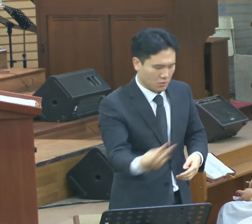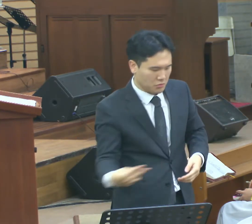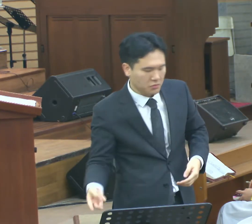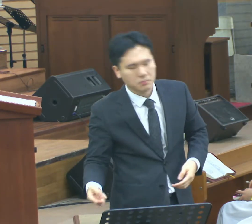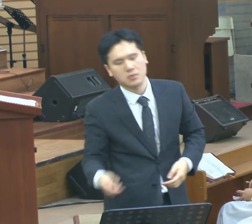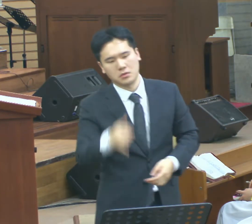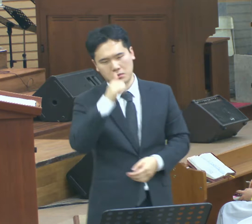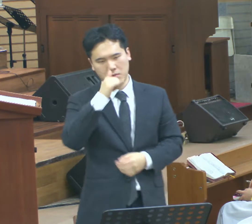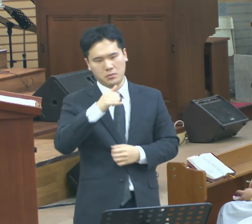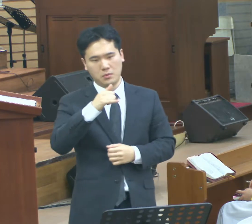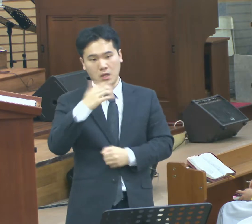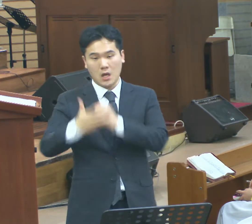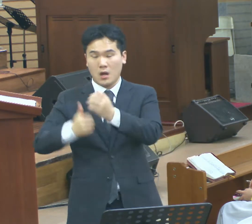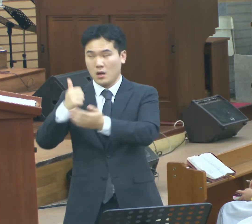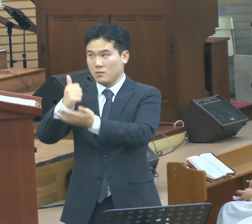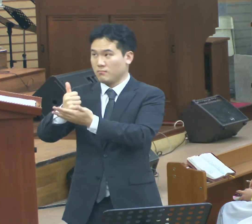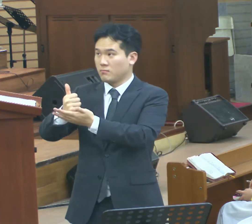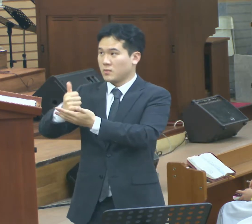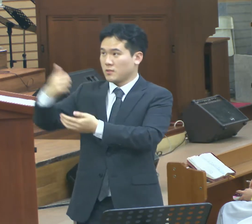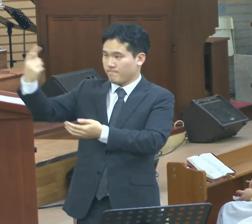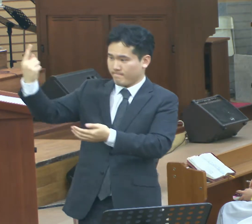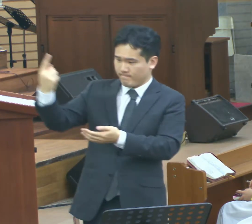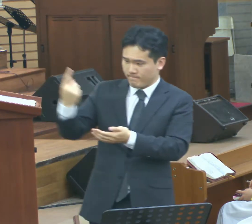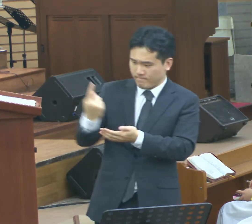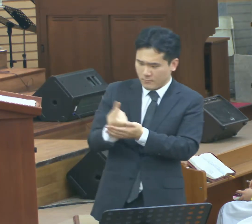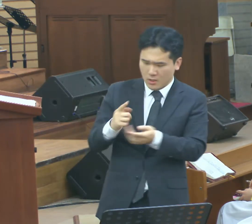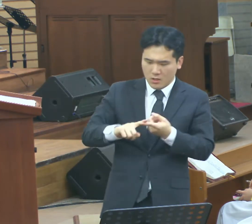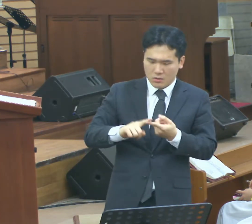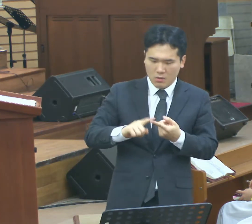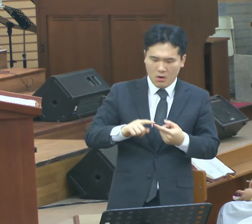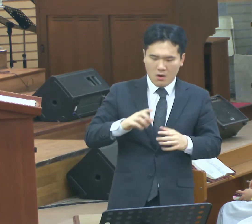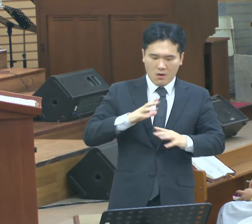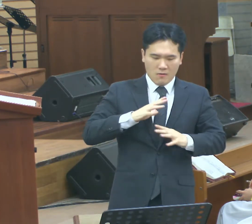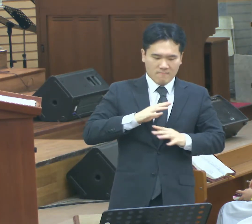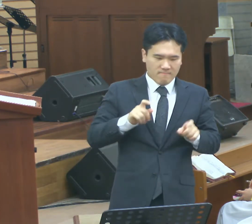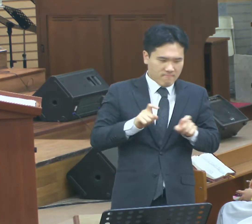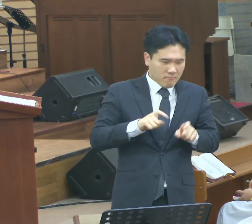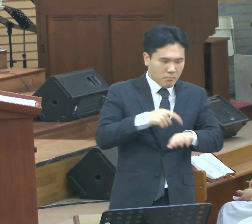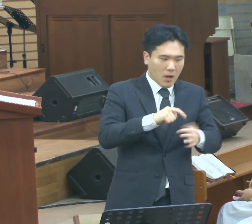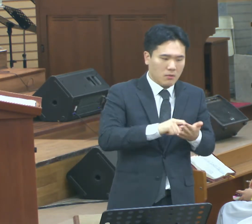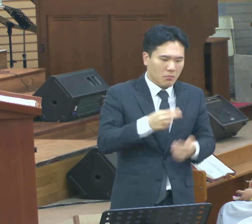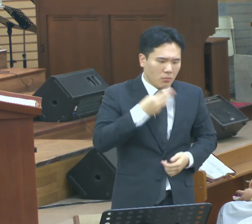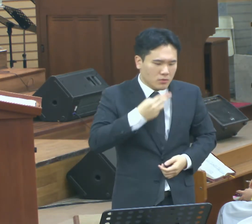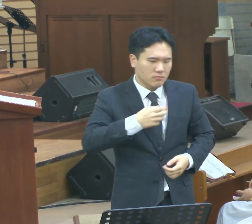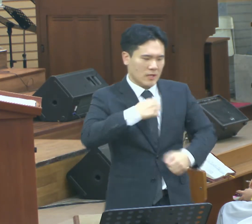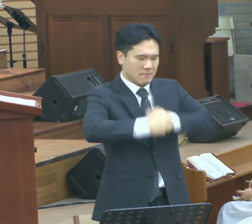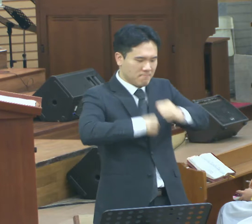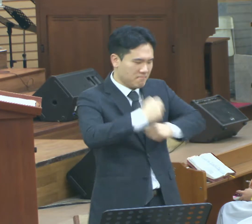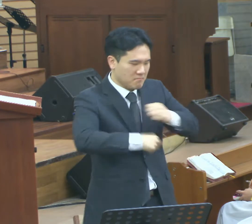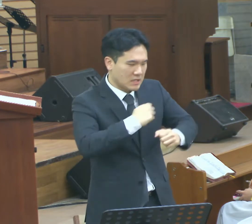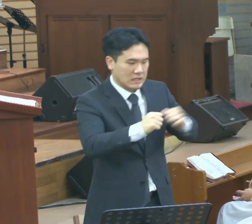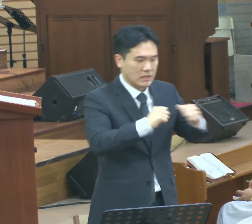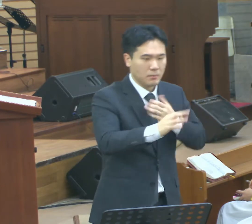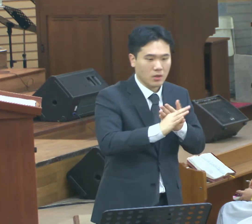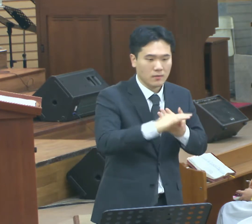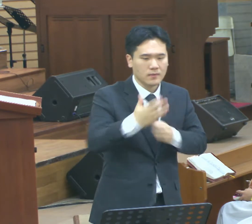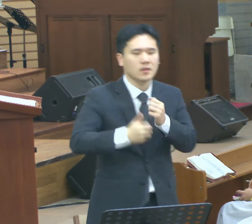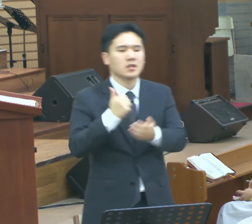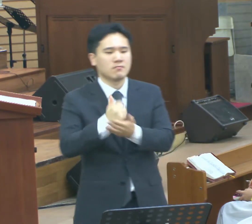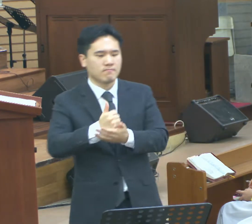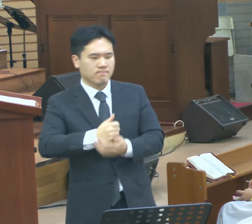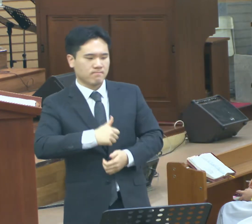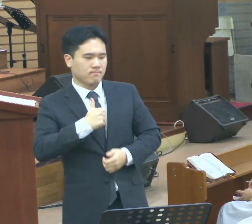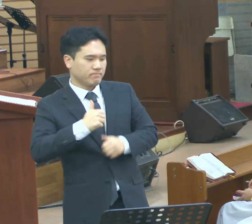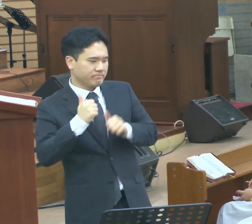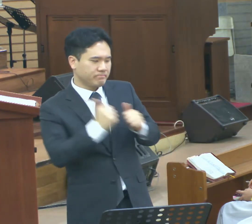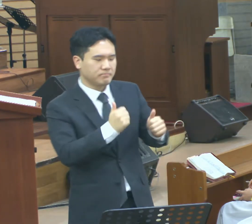대해서 제대로 대접하지 않고 대우하지 않으면 오히려 진노를 당하는 일이 너무너무 많은 거예요.